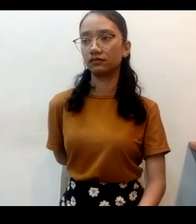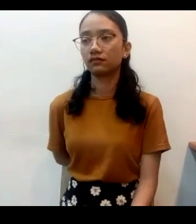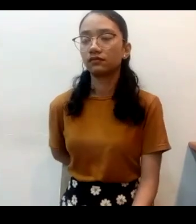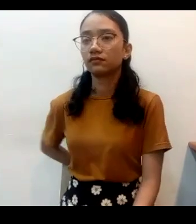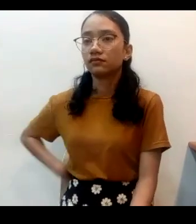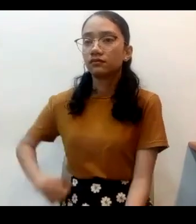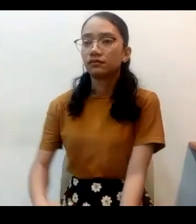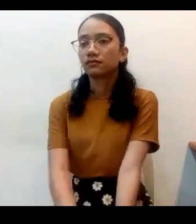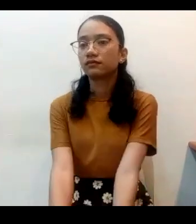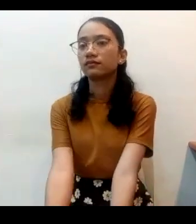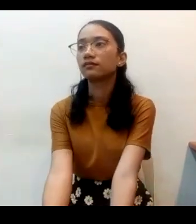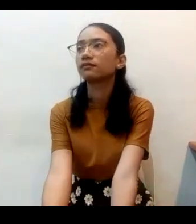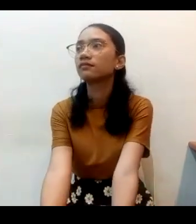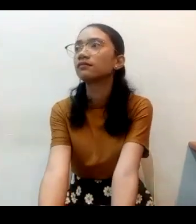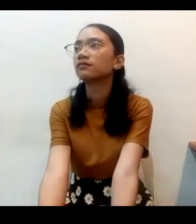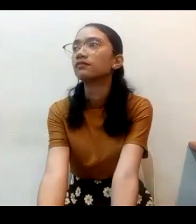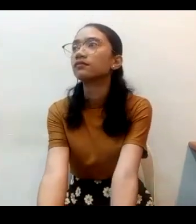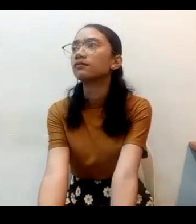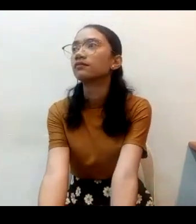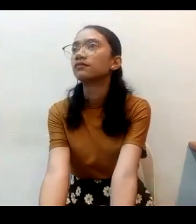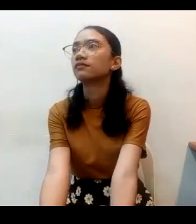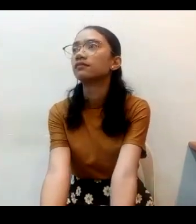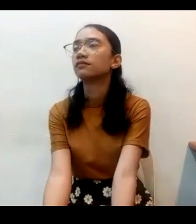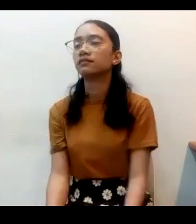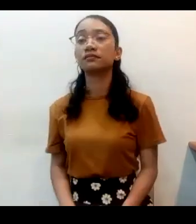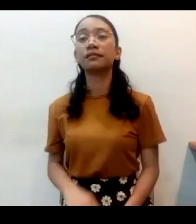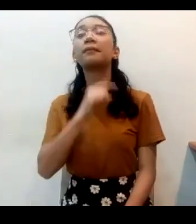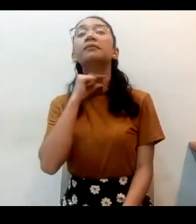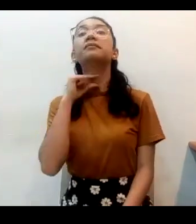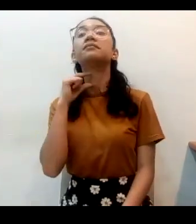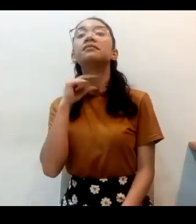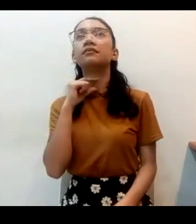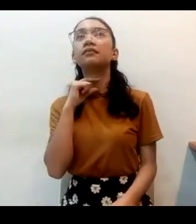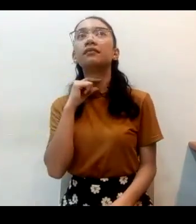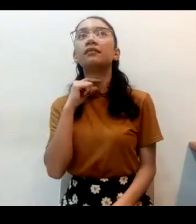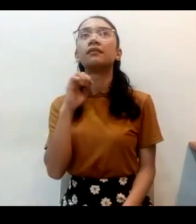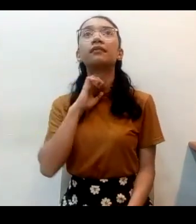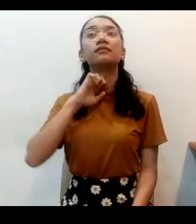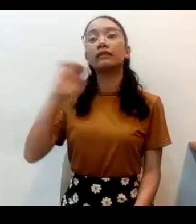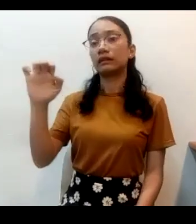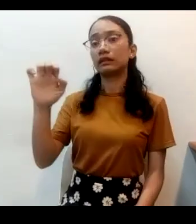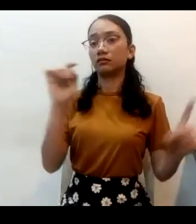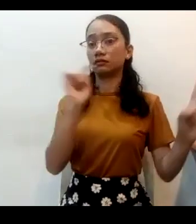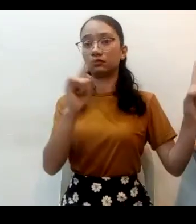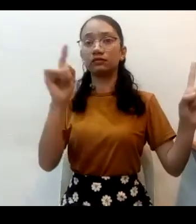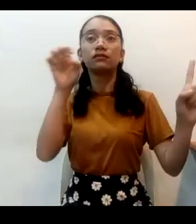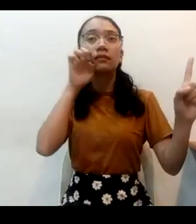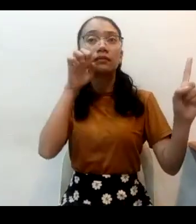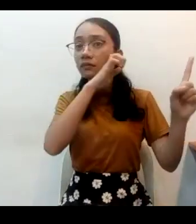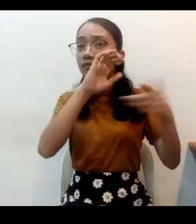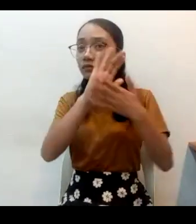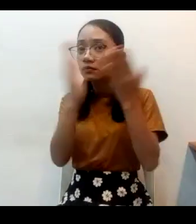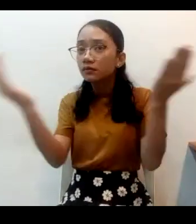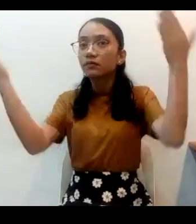ay nakahiga sa kanyang silid. His eyes are getting dimmer and dimmer. Kaya yung kanyang mata po ay palabo na ng palabo. That's why